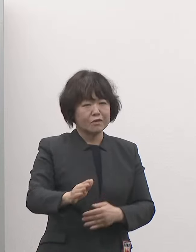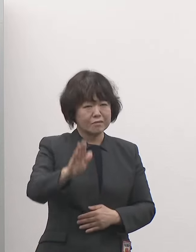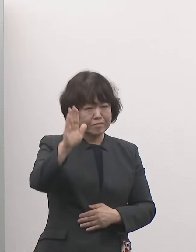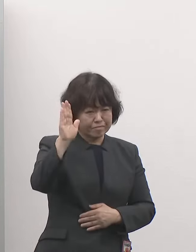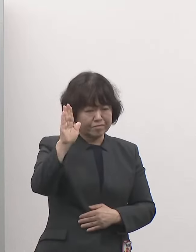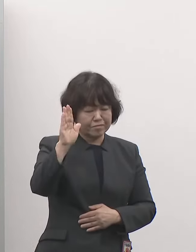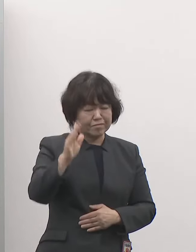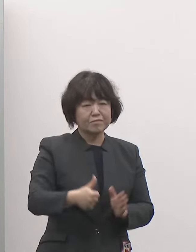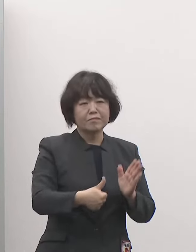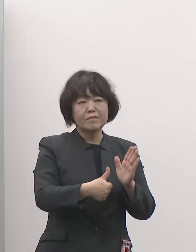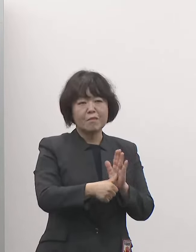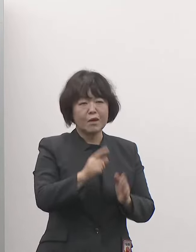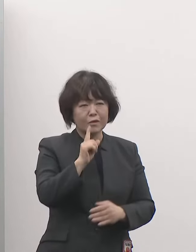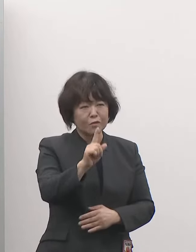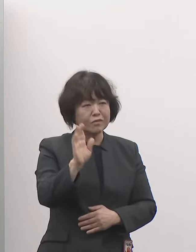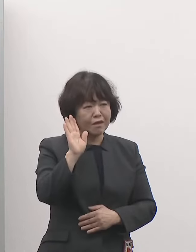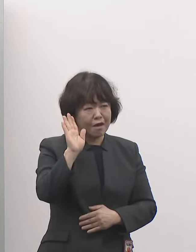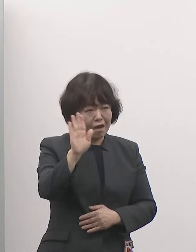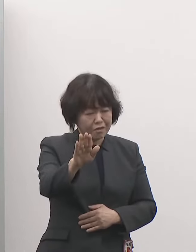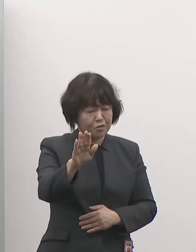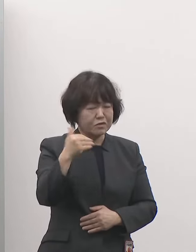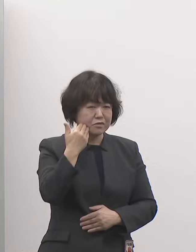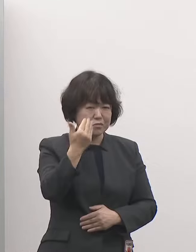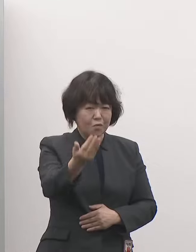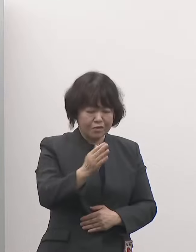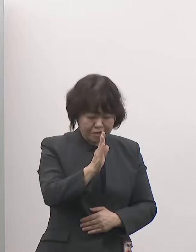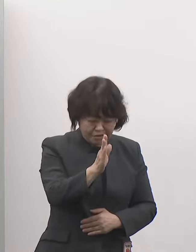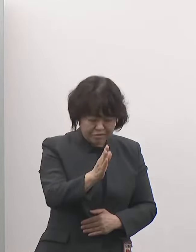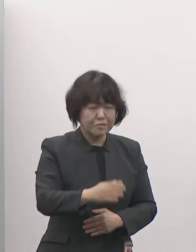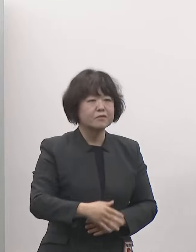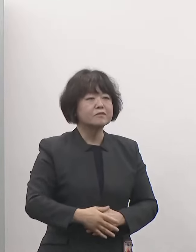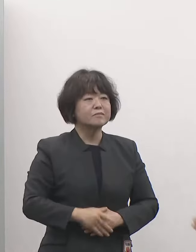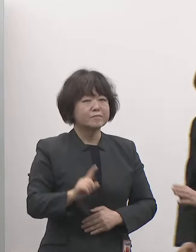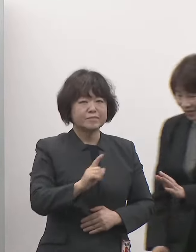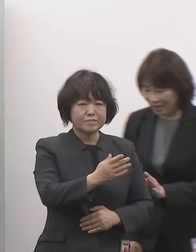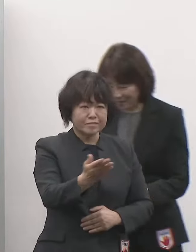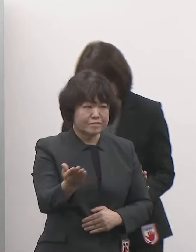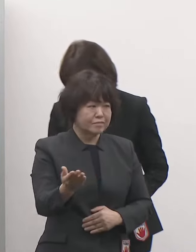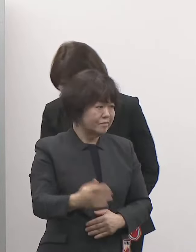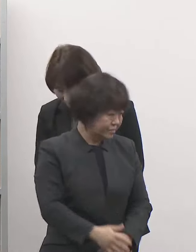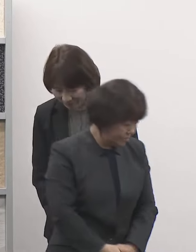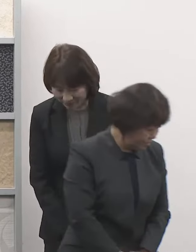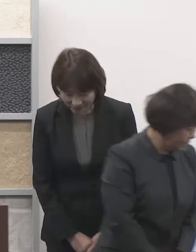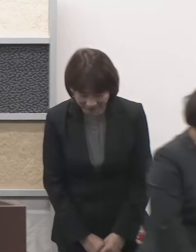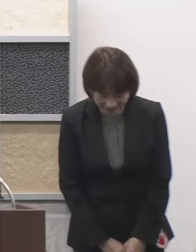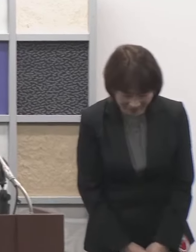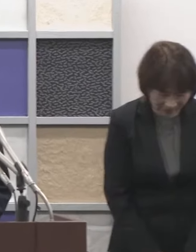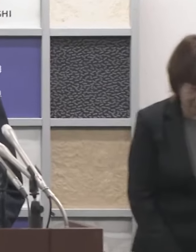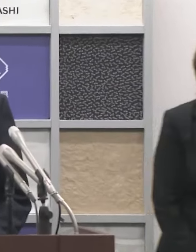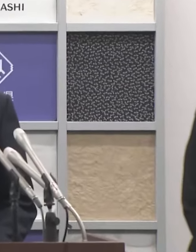上、初めに所属氏名を名乗ってから質問をお願いいたします。いかがでしょうか。